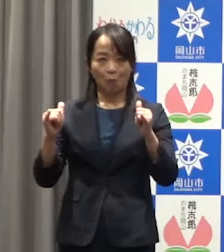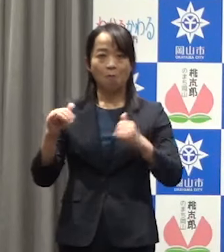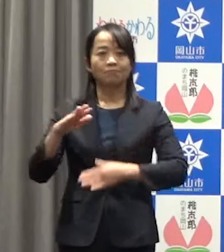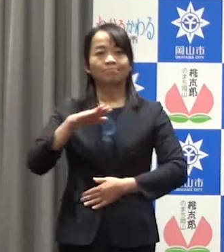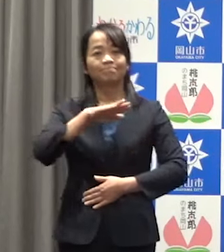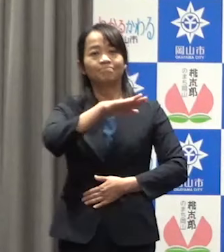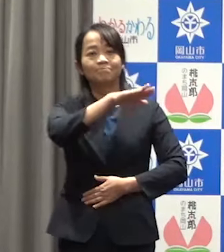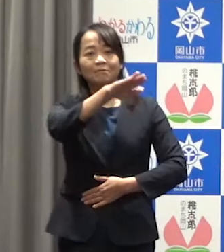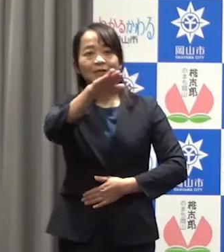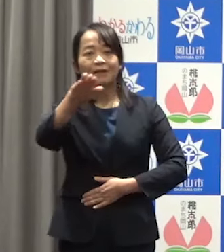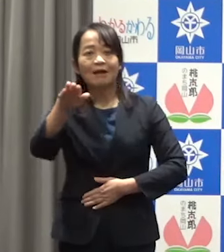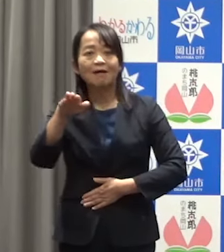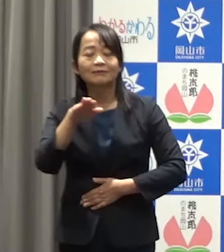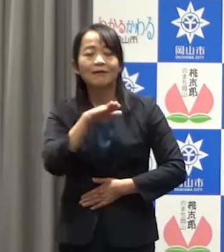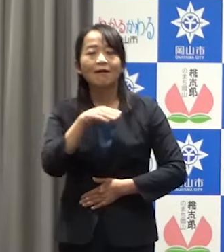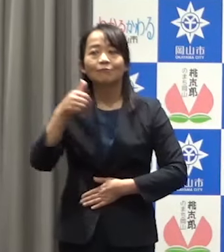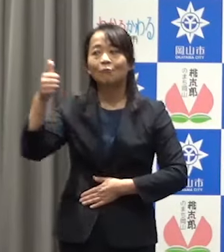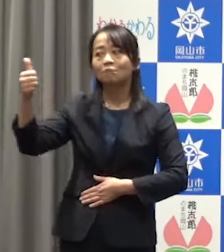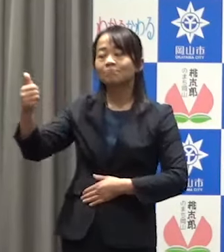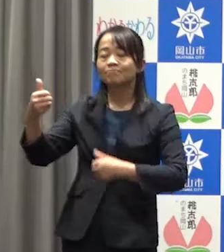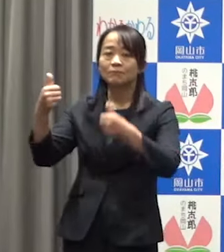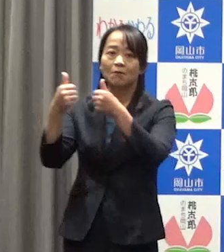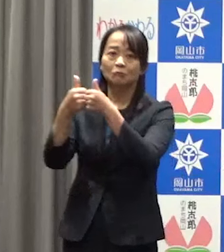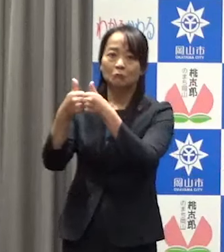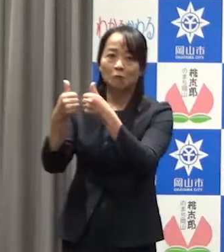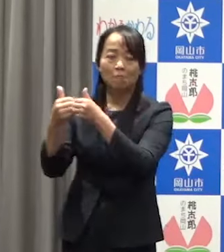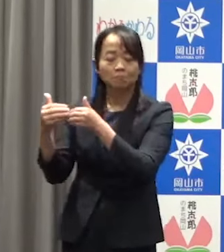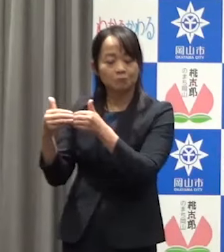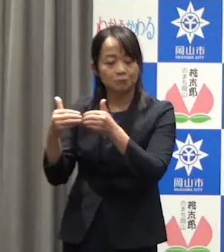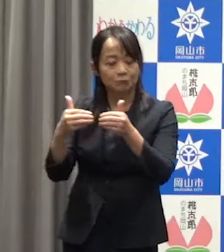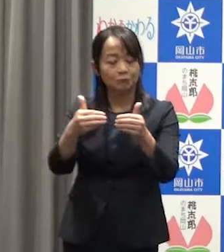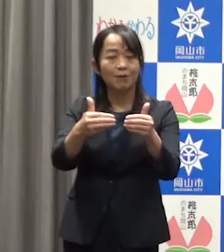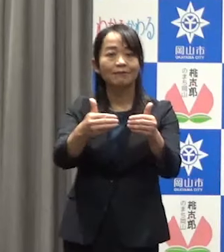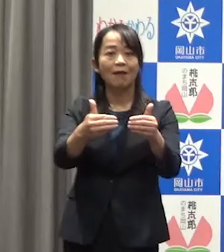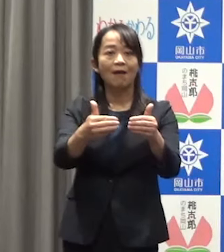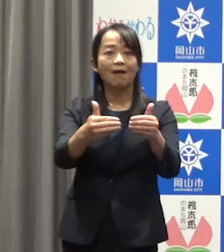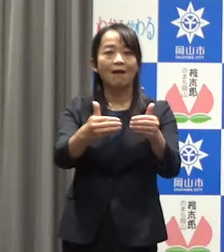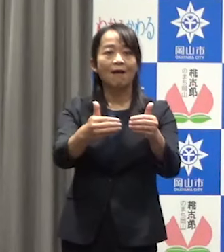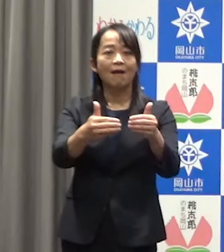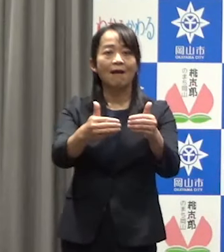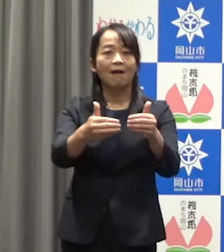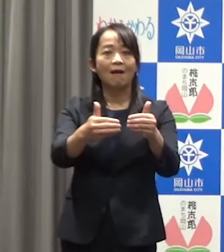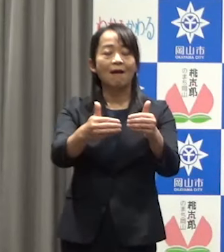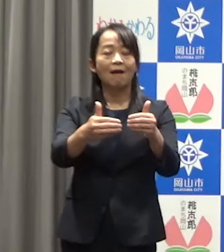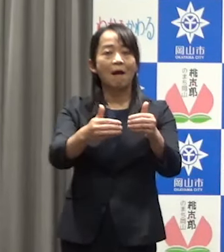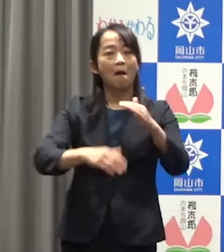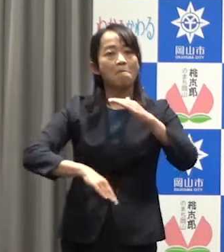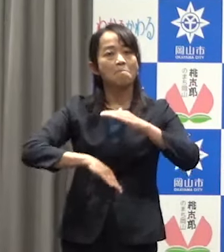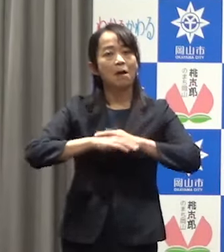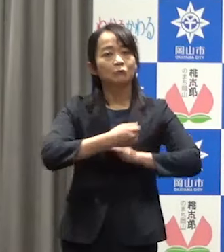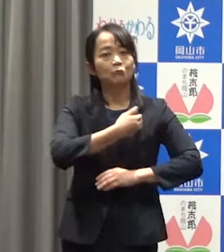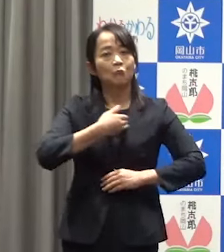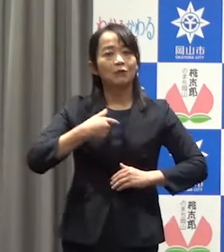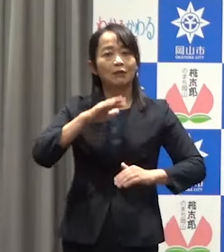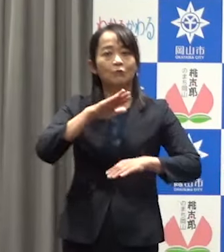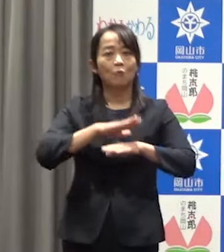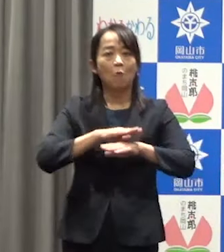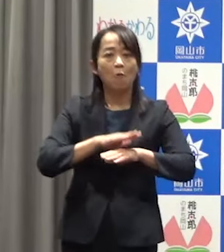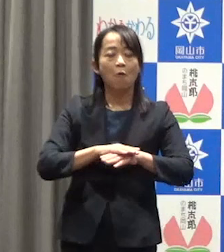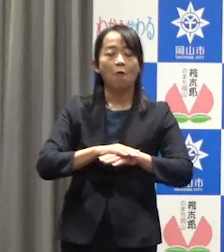ご両親とよく話をしてですね、ご満足のいく形での保育